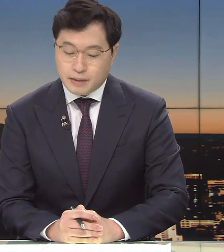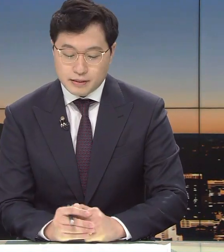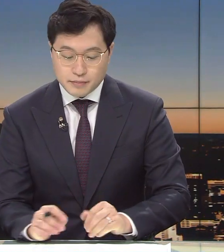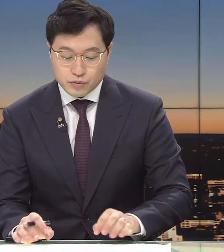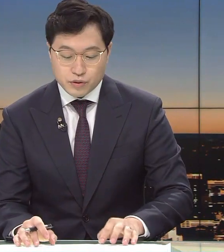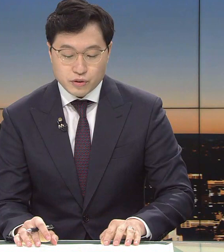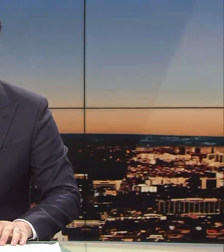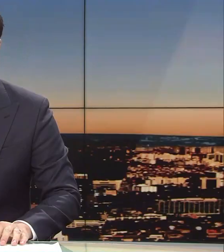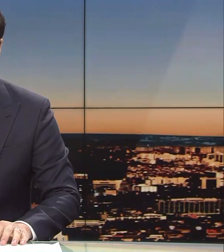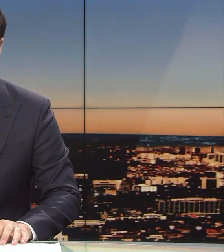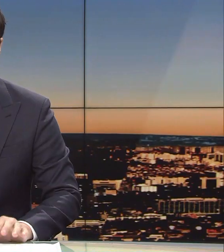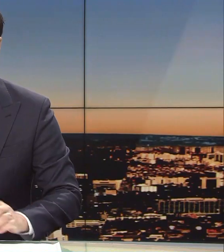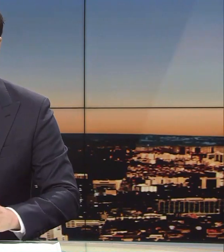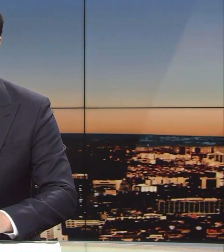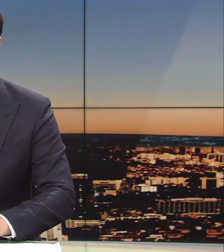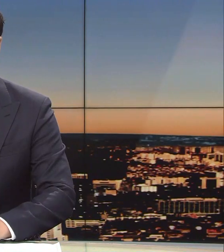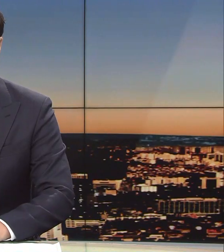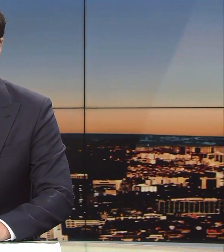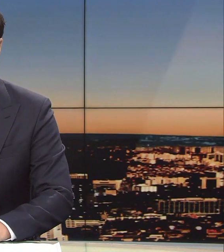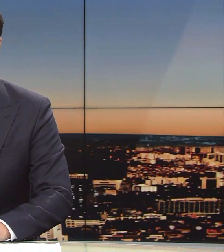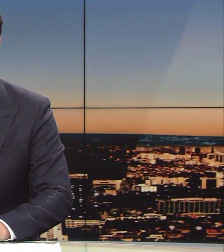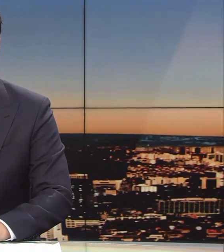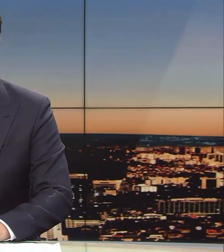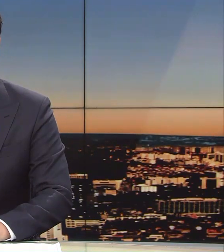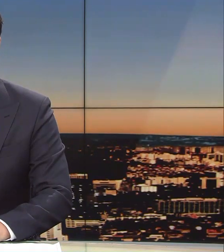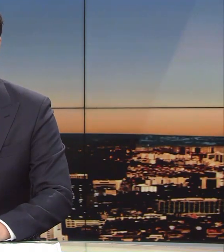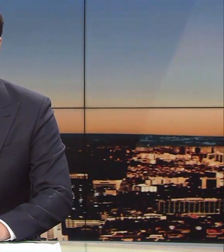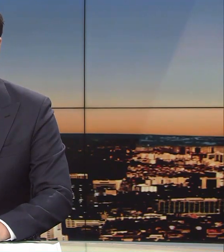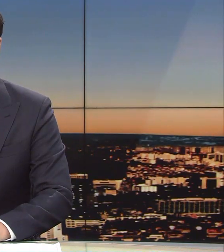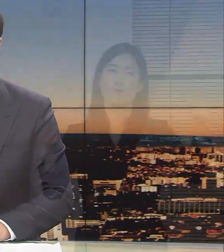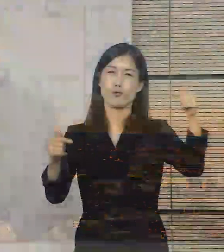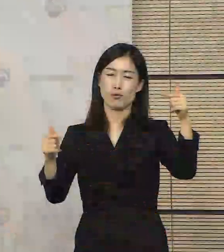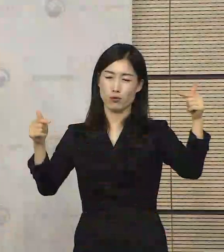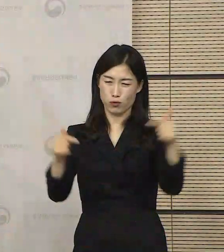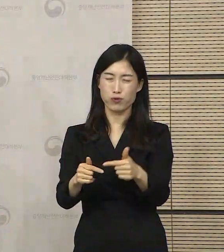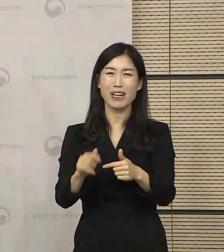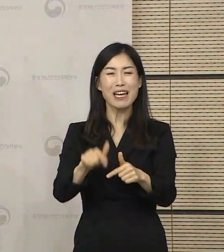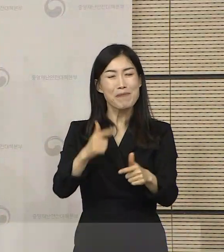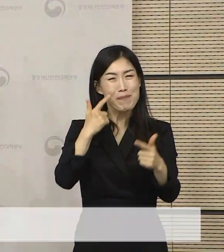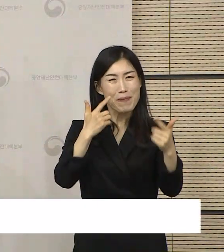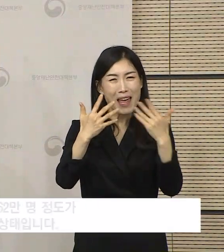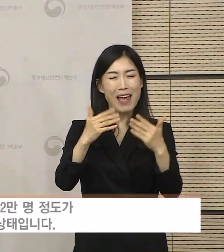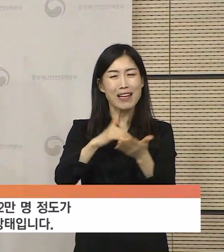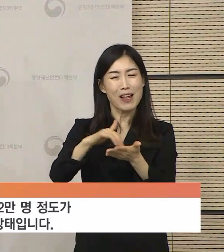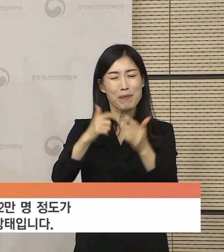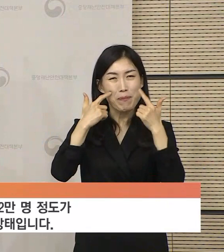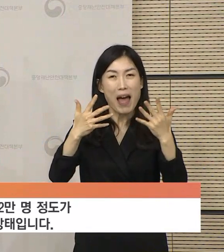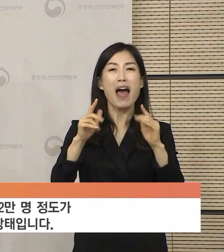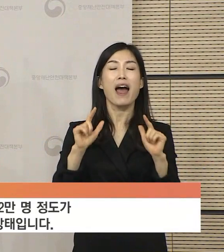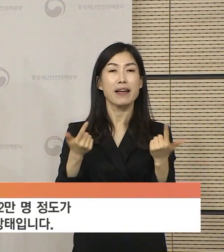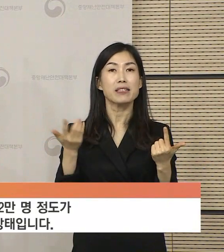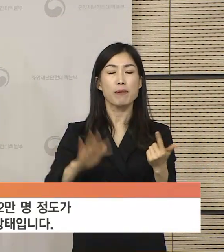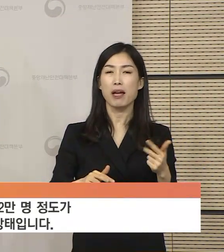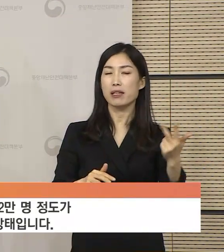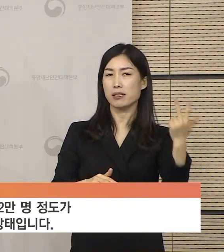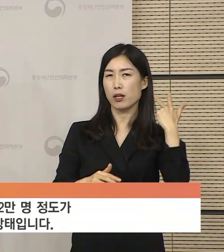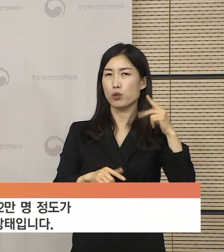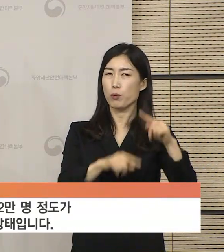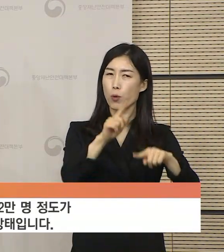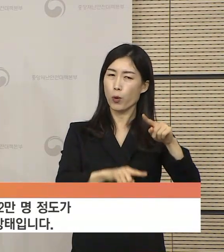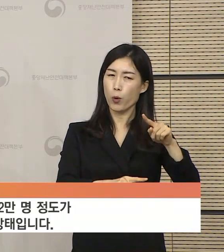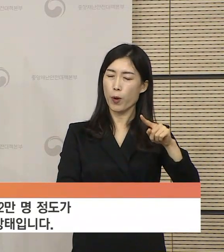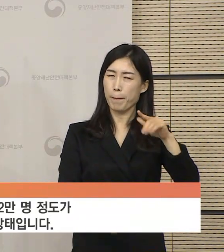네 맞습니다 우선 정부 설명 한번 들어보시죠 4 저희는 아마 지난주 목요일 정도